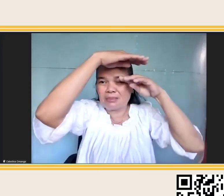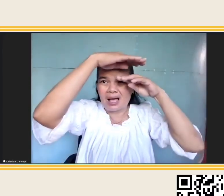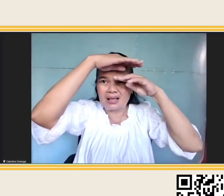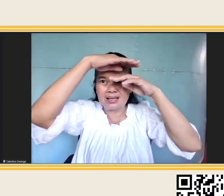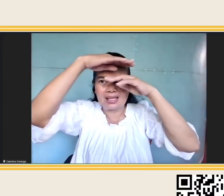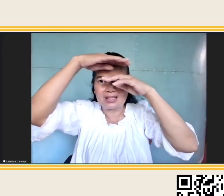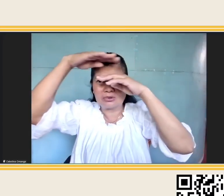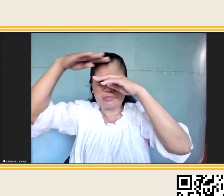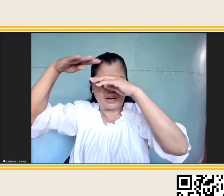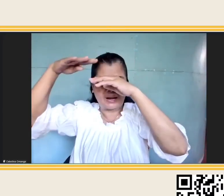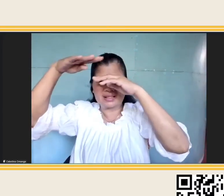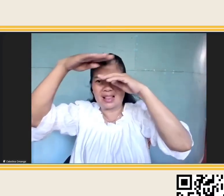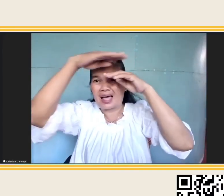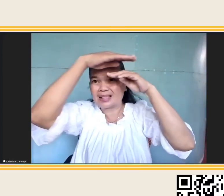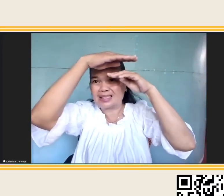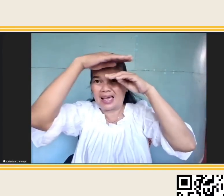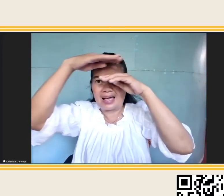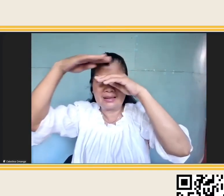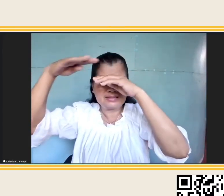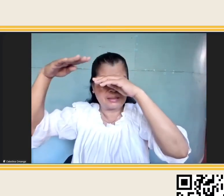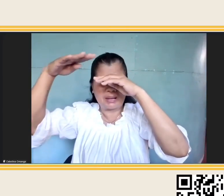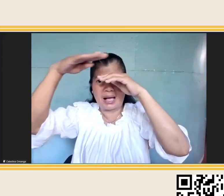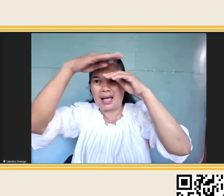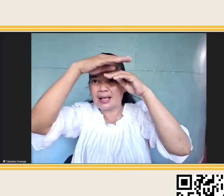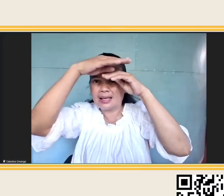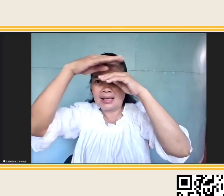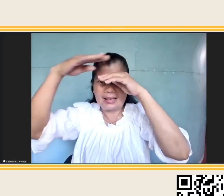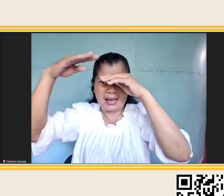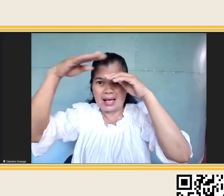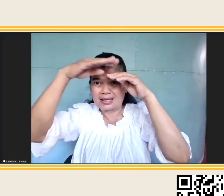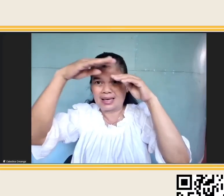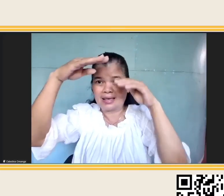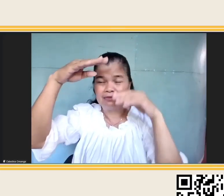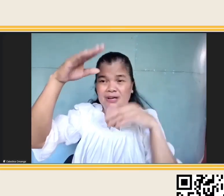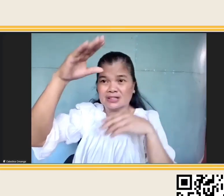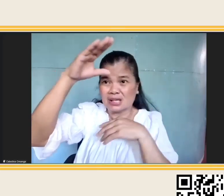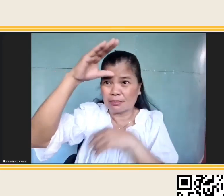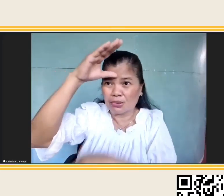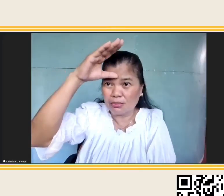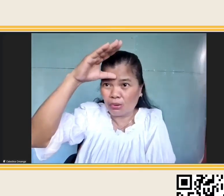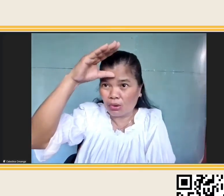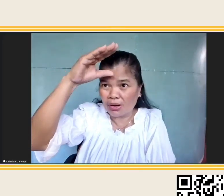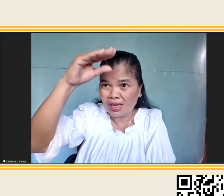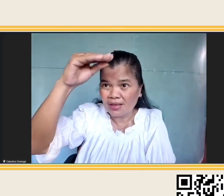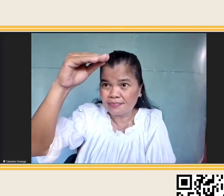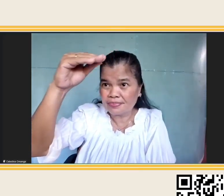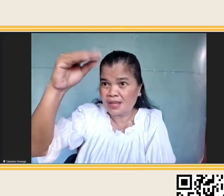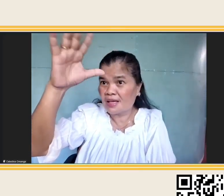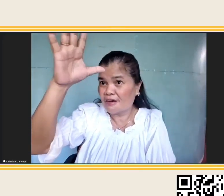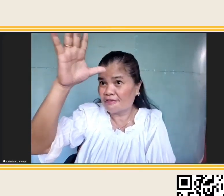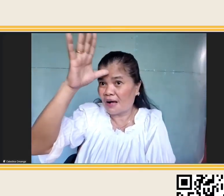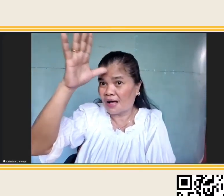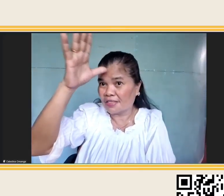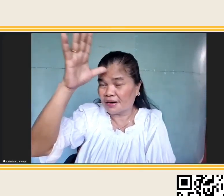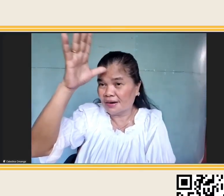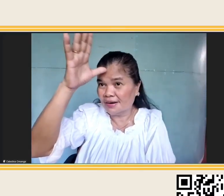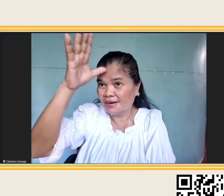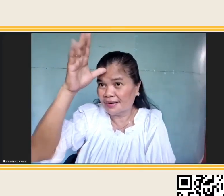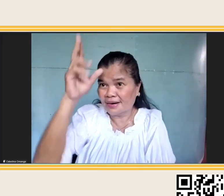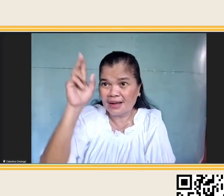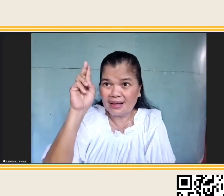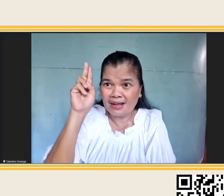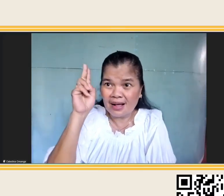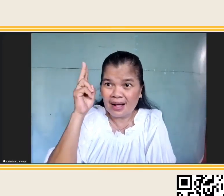face naman, dito part, lahat yan sa mga lalaki. For example, boy,